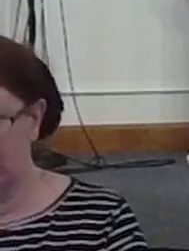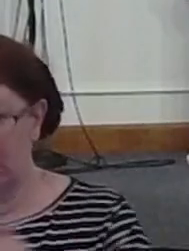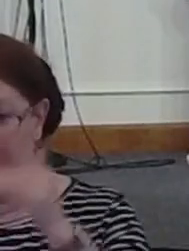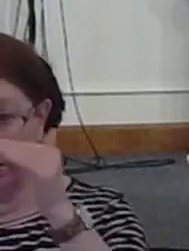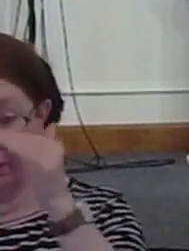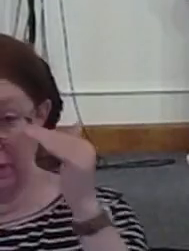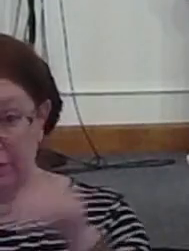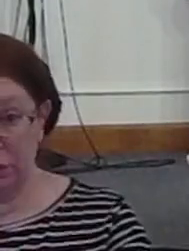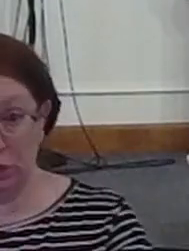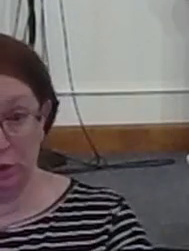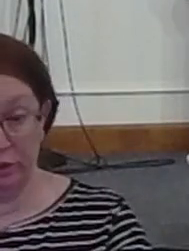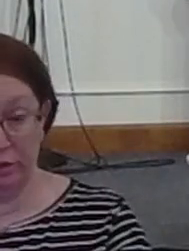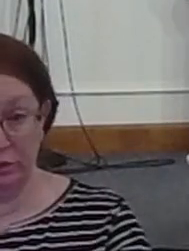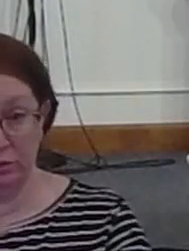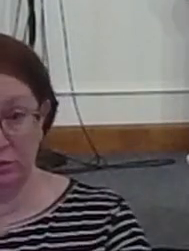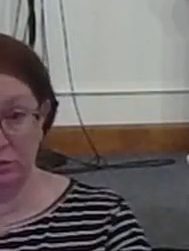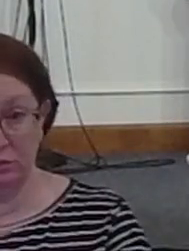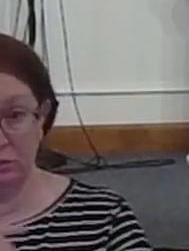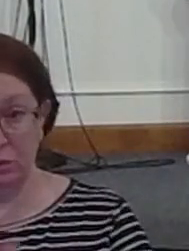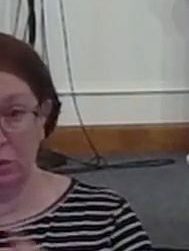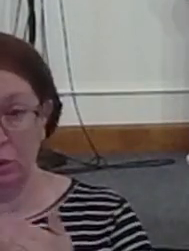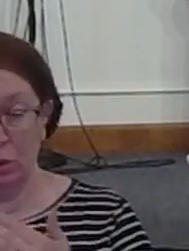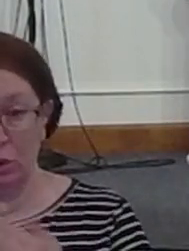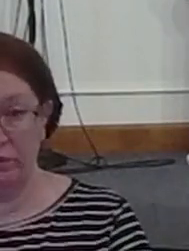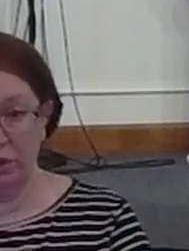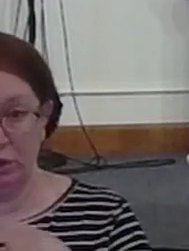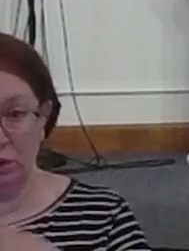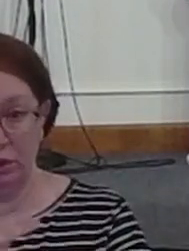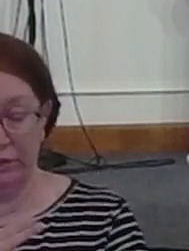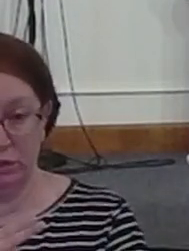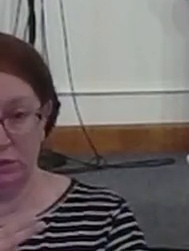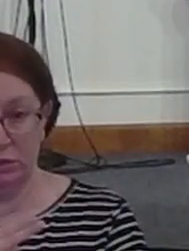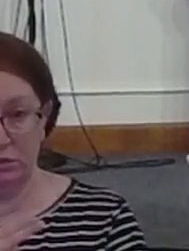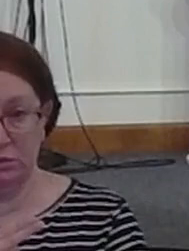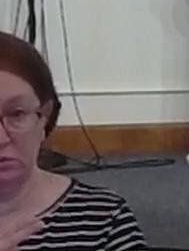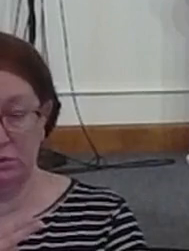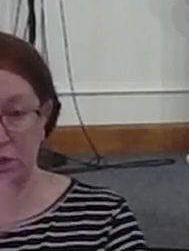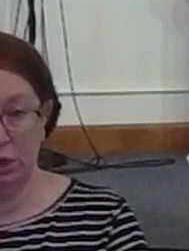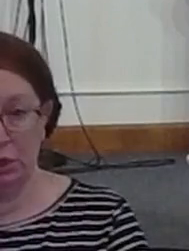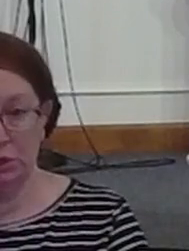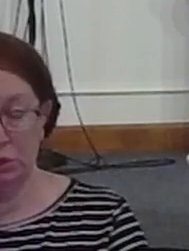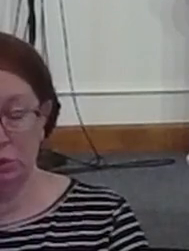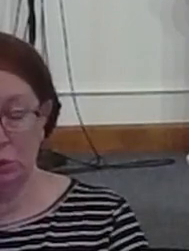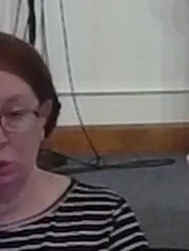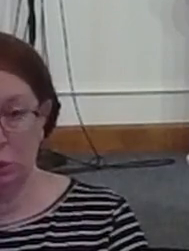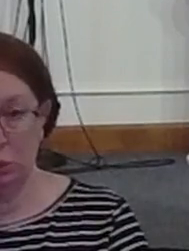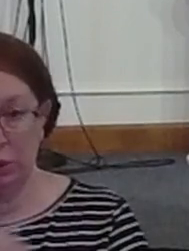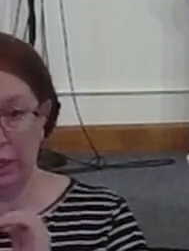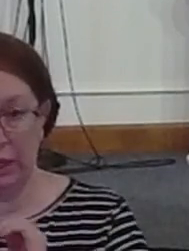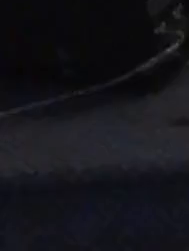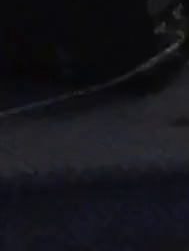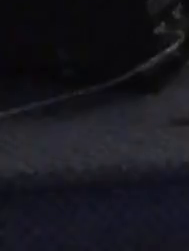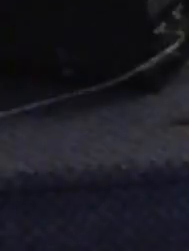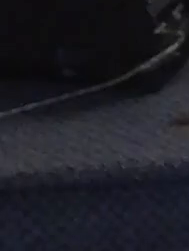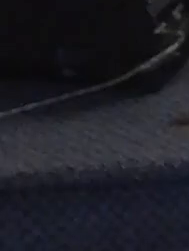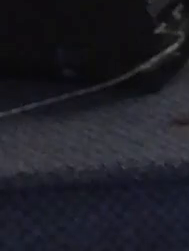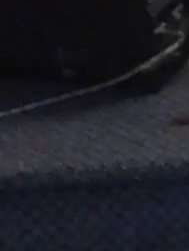Jesús, el Dios de los cielos y la tierra, creación del universo, ahora es conocido por su nombre, Jesús.